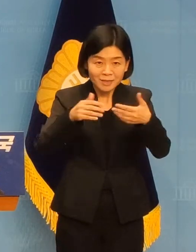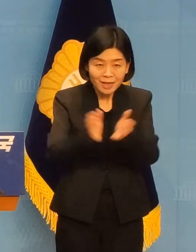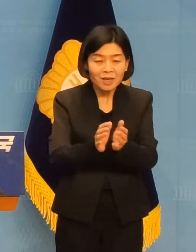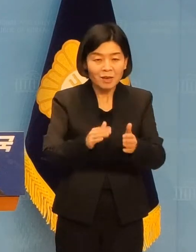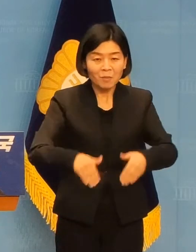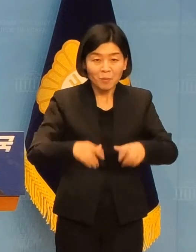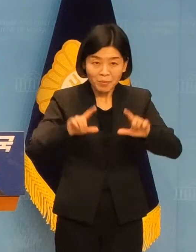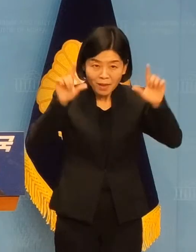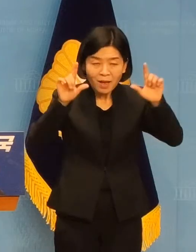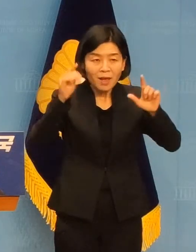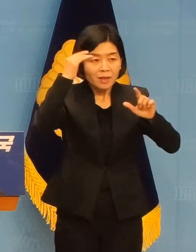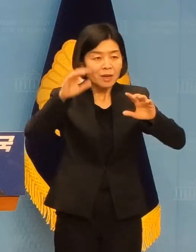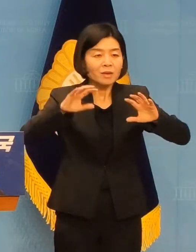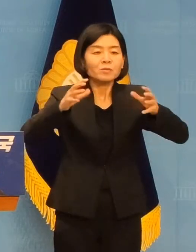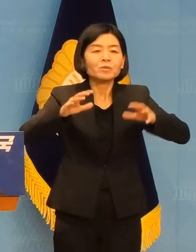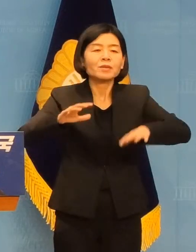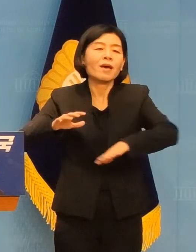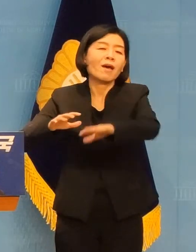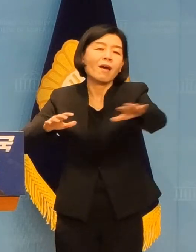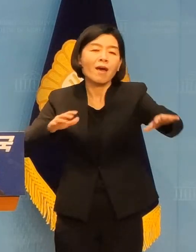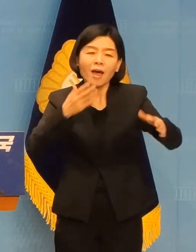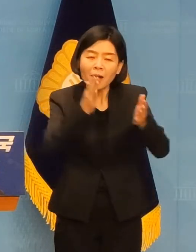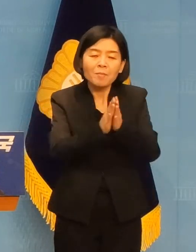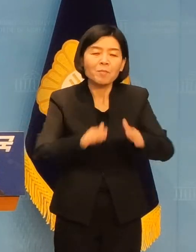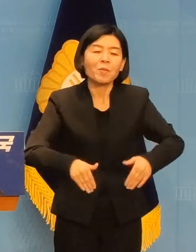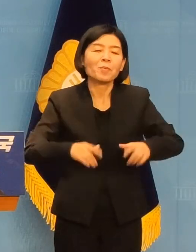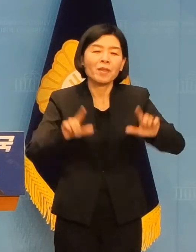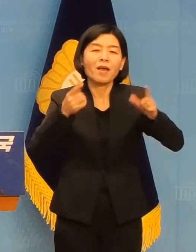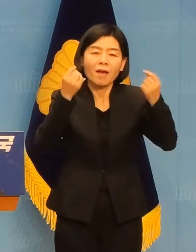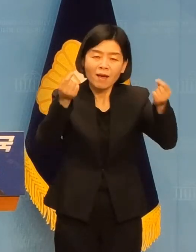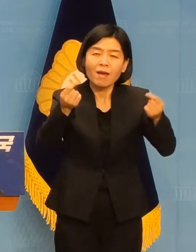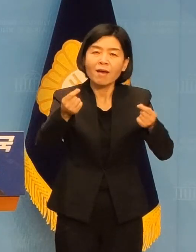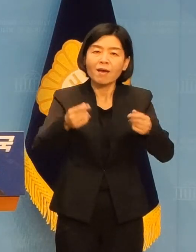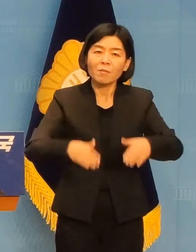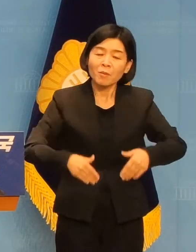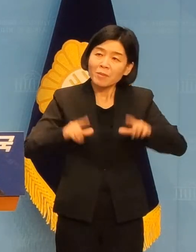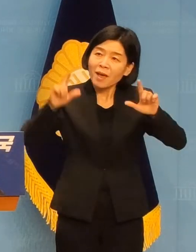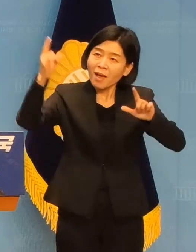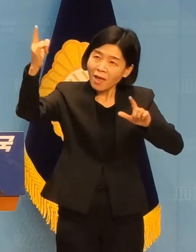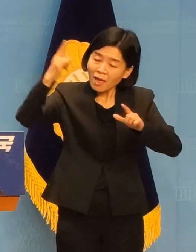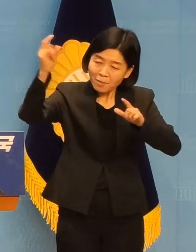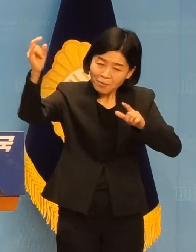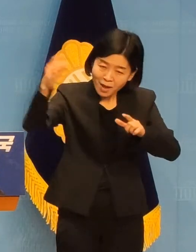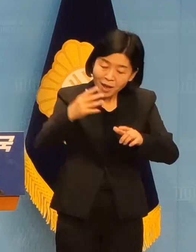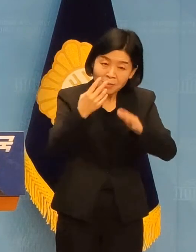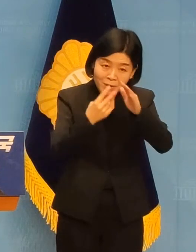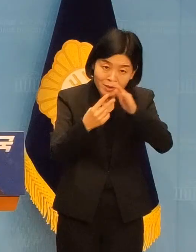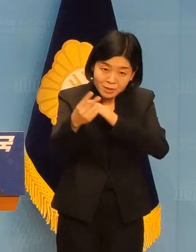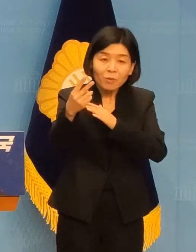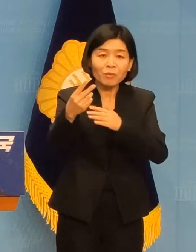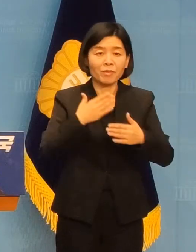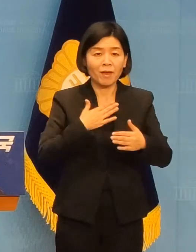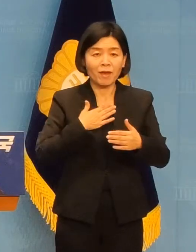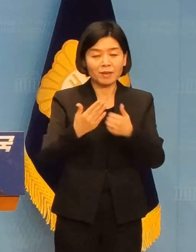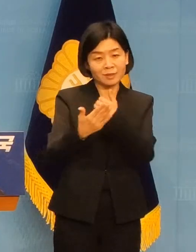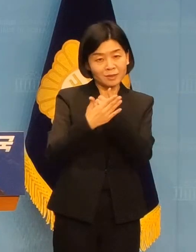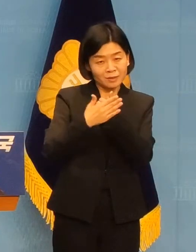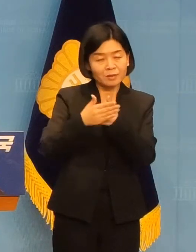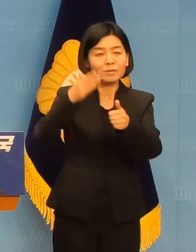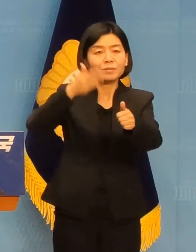것입니다. 정춘생의 봄날의 햇살 같은 비전을 지지해 주십시오.